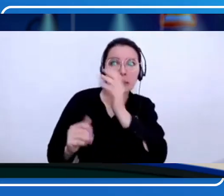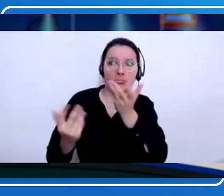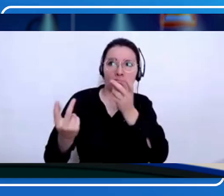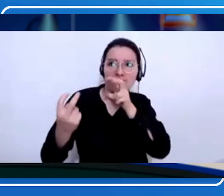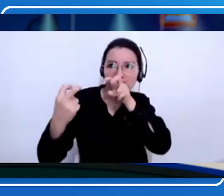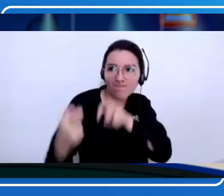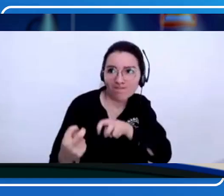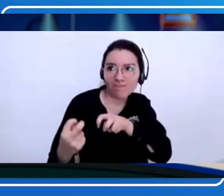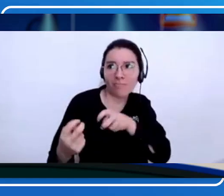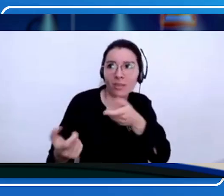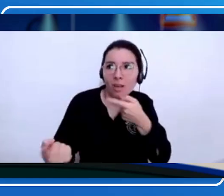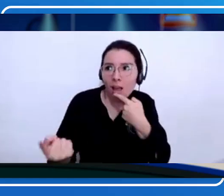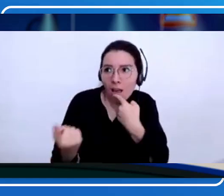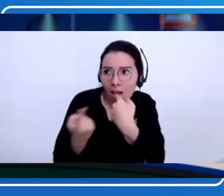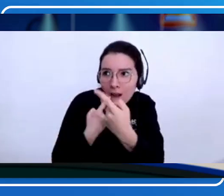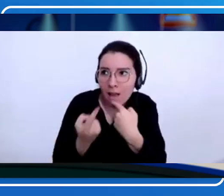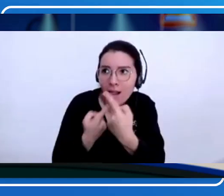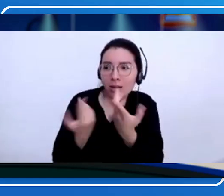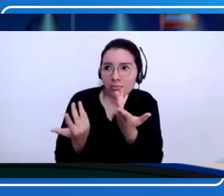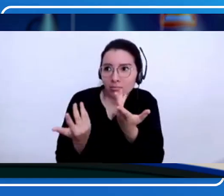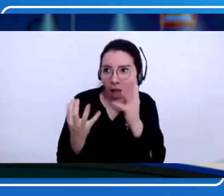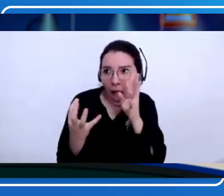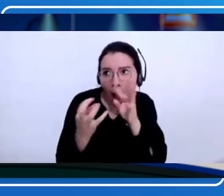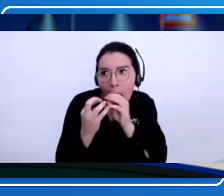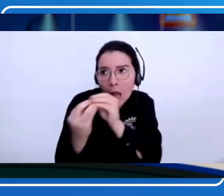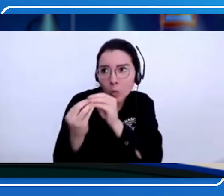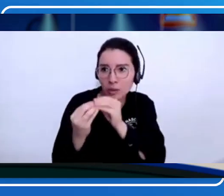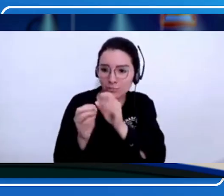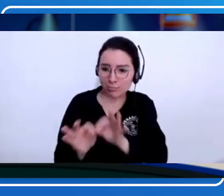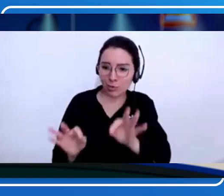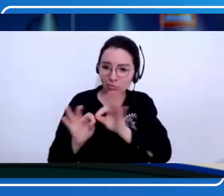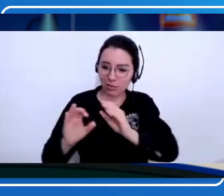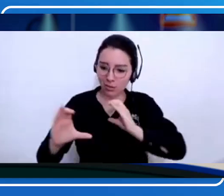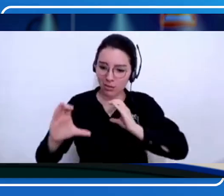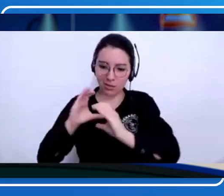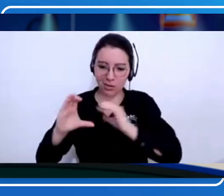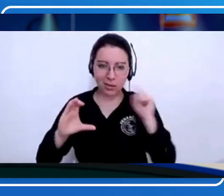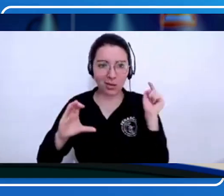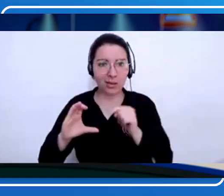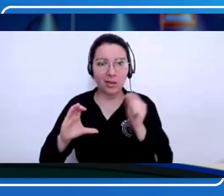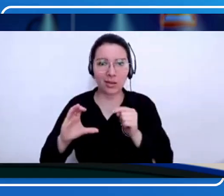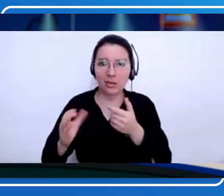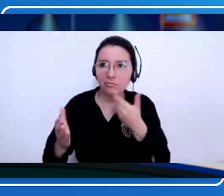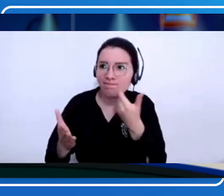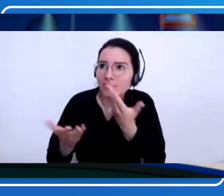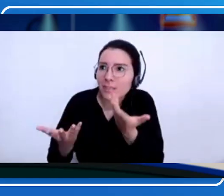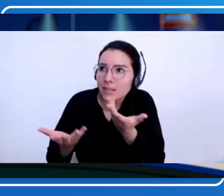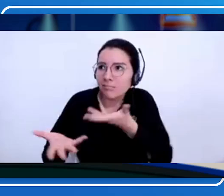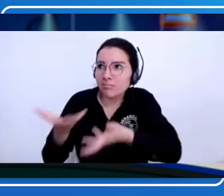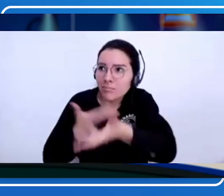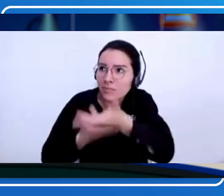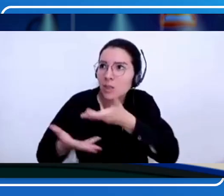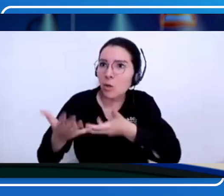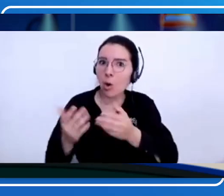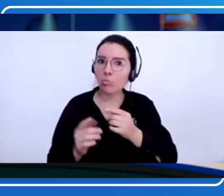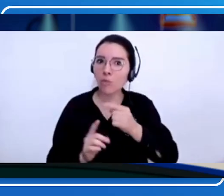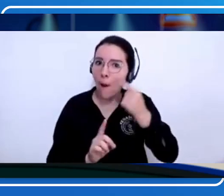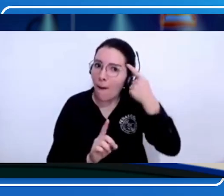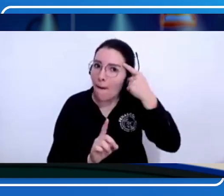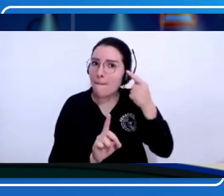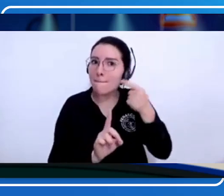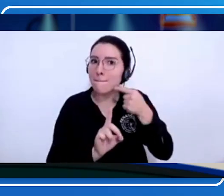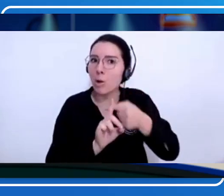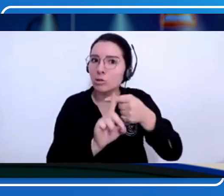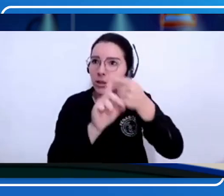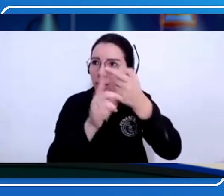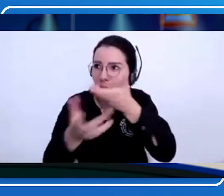quienes designen allí para poder establecer esta comunicación y que sea mucho más asertiva. Día de